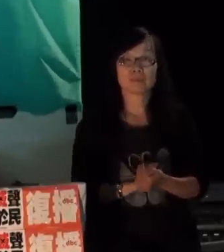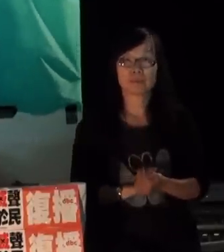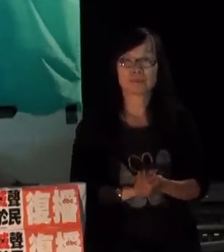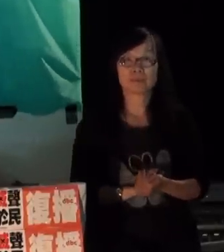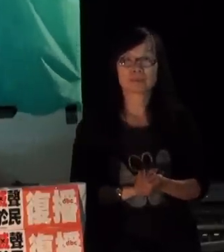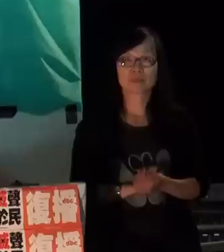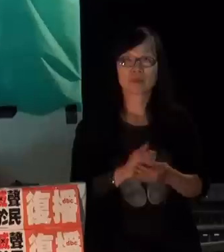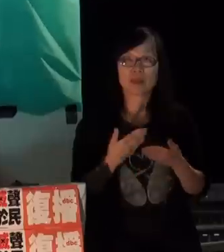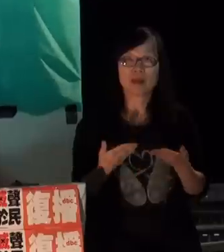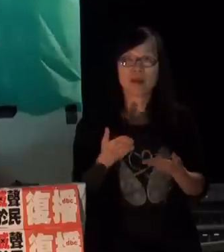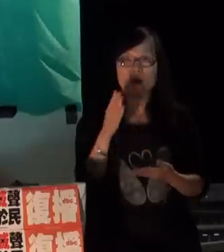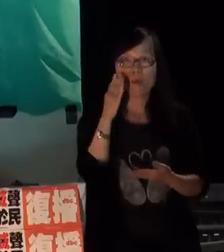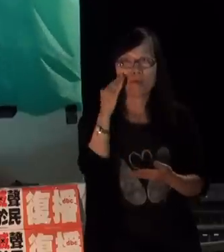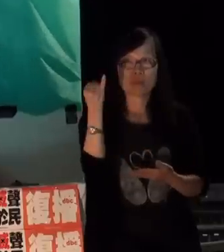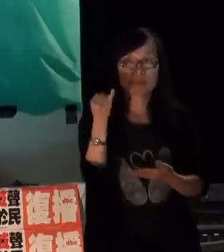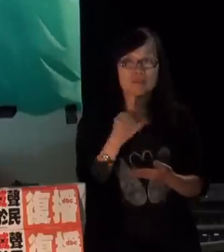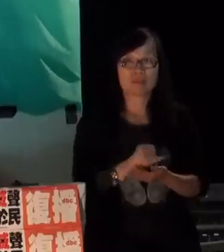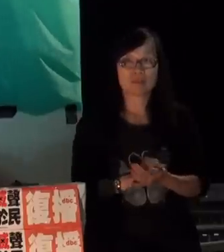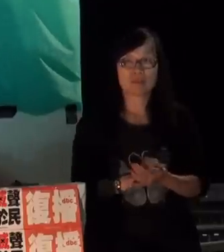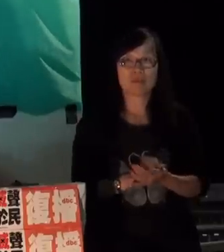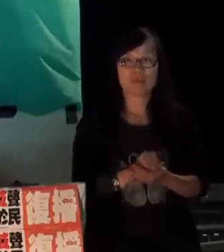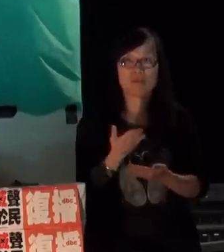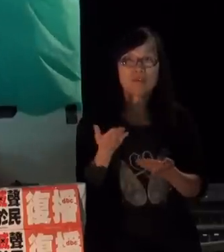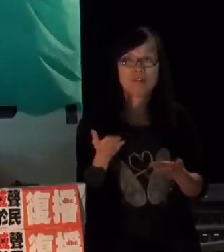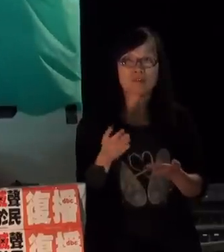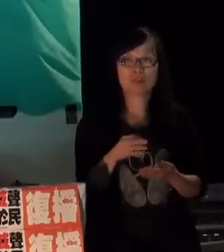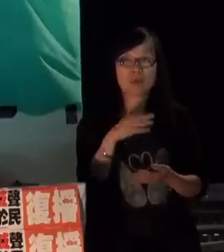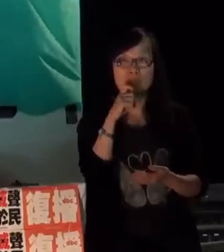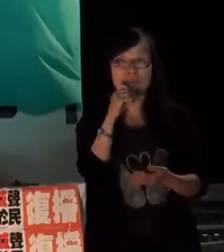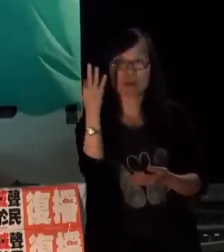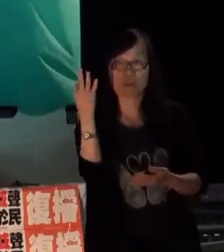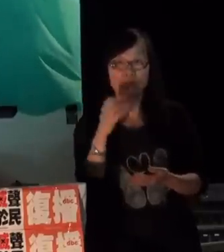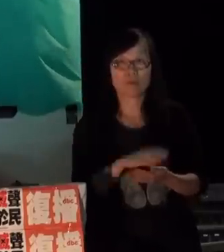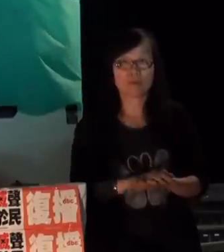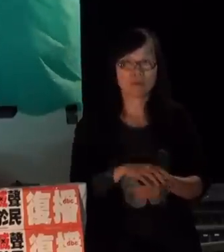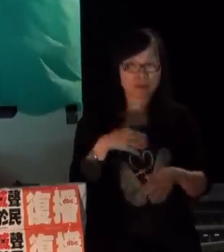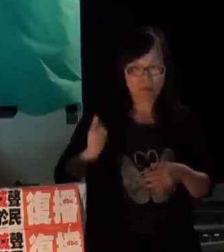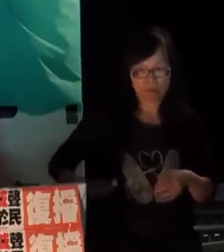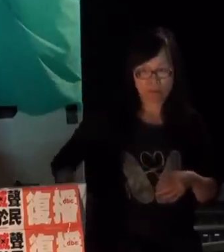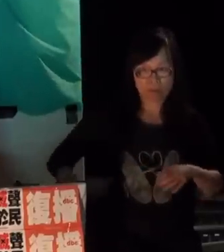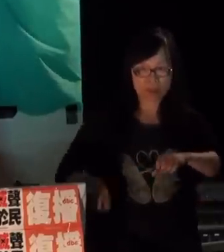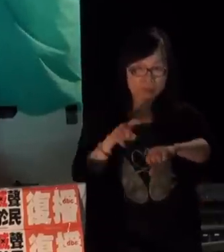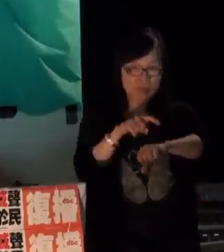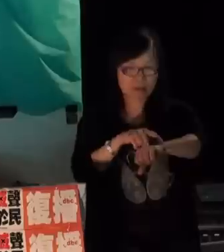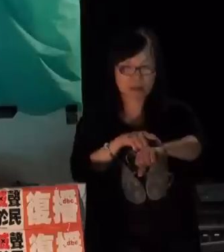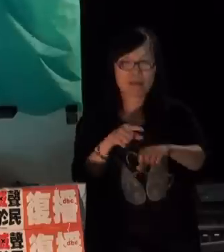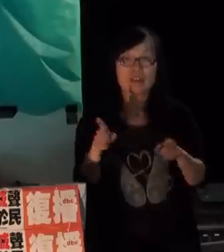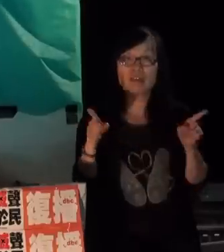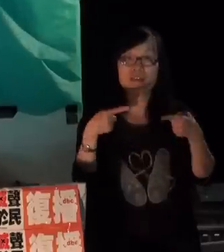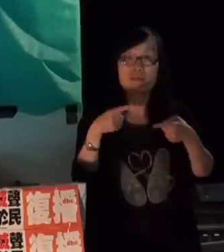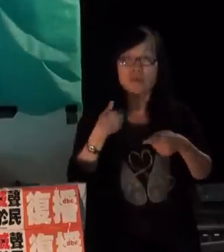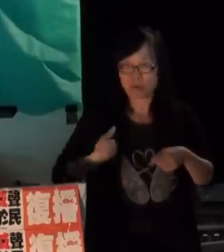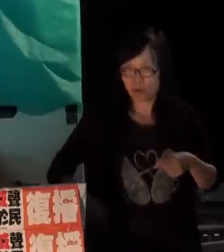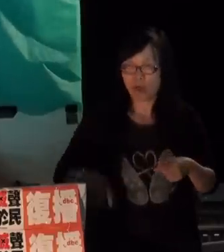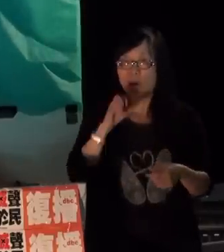是現在的可恥的方案，其實今天只是今天都三單，但我們今天浪費很多時間，無論今天全日節目啦，我浪費很多時間